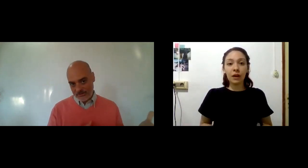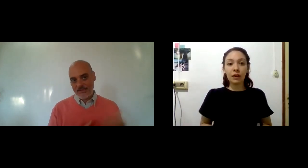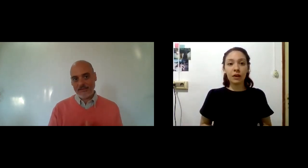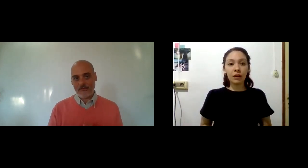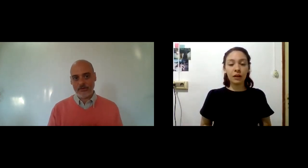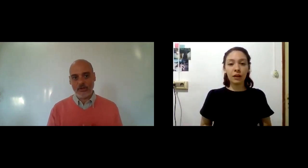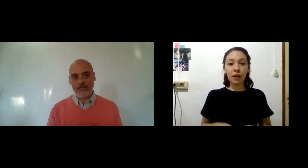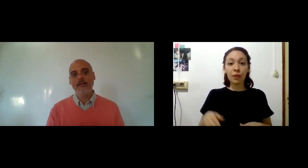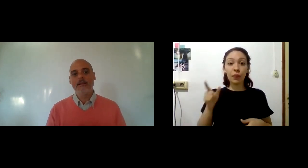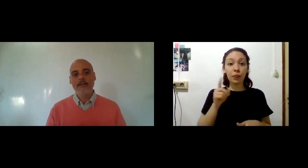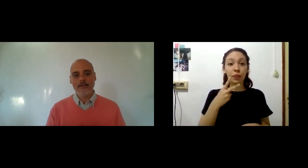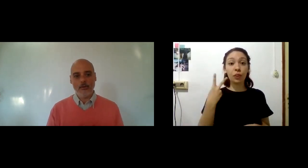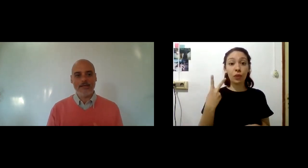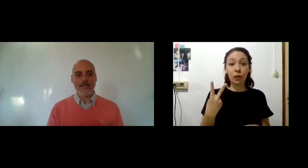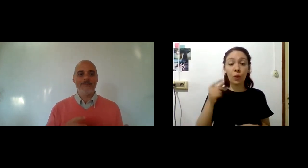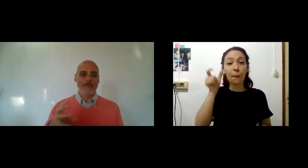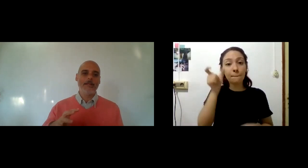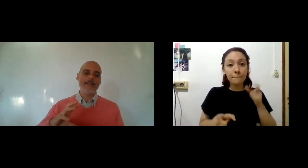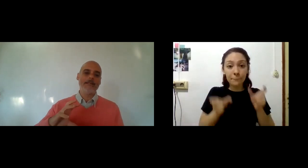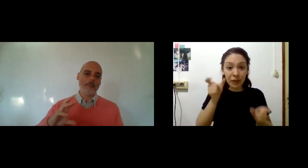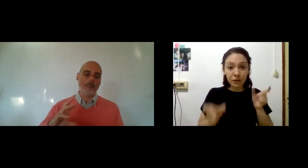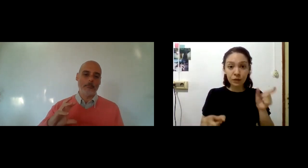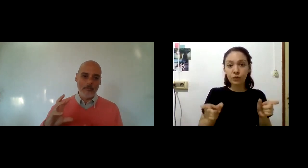uno en los años 60, que fue Stocki, que fue el que